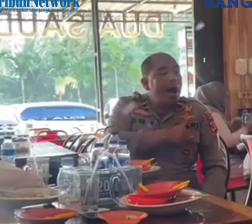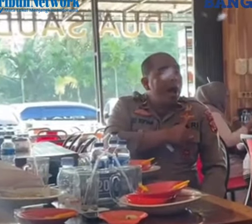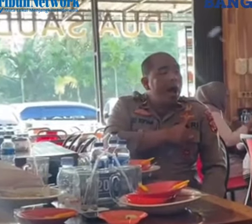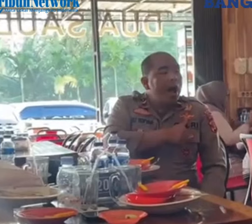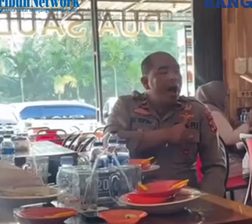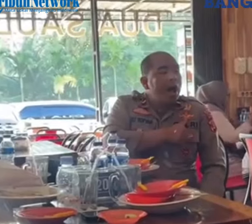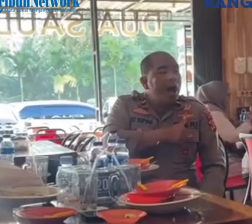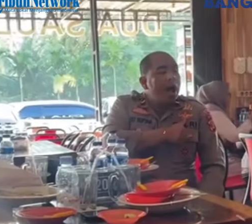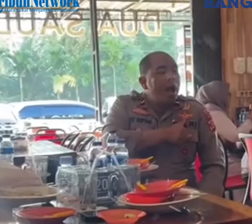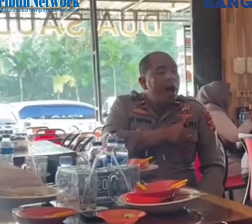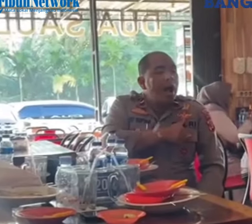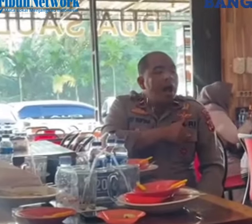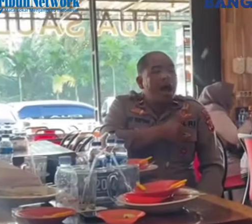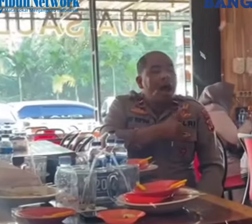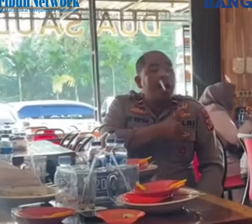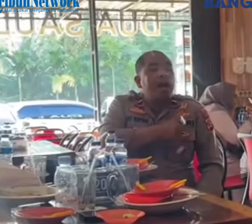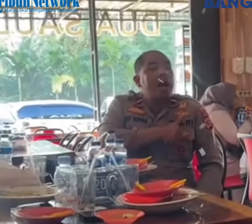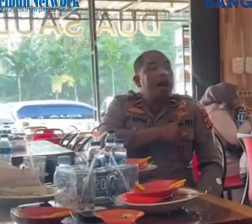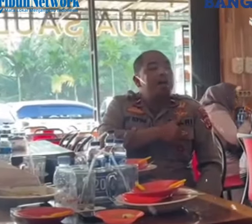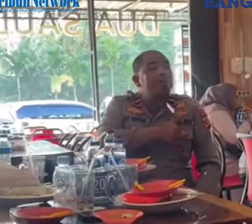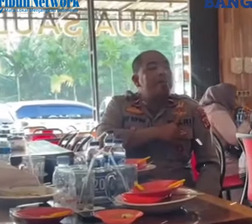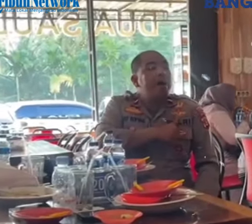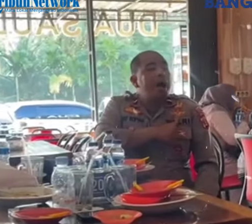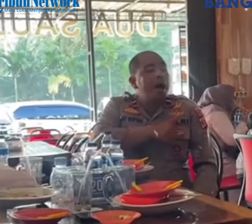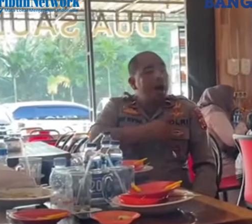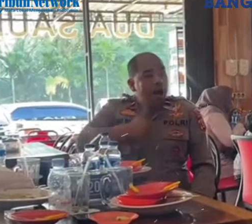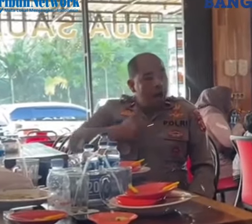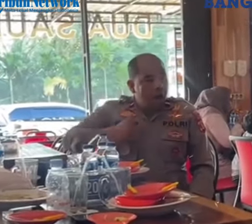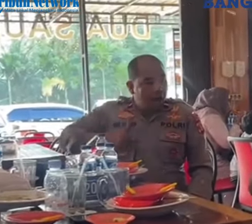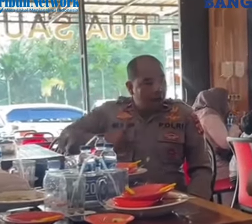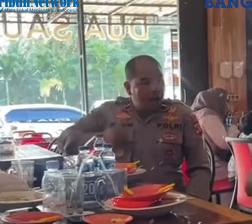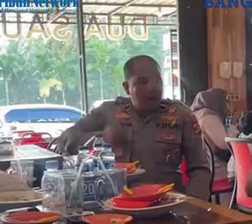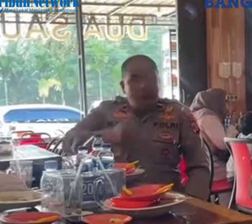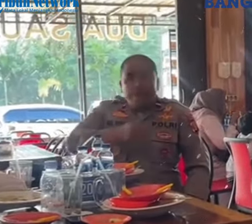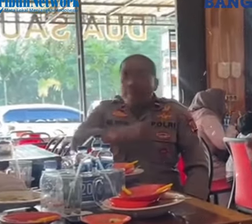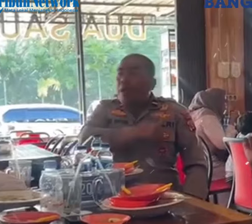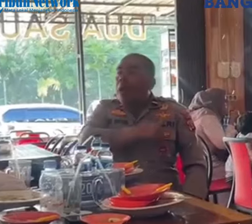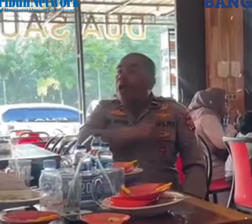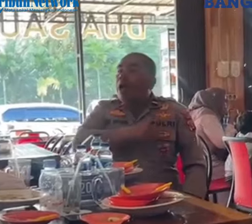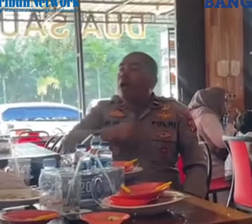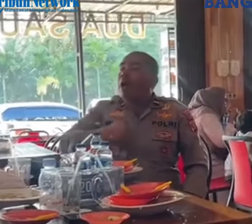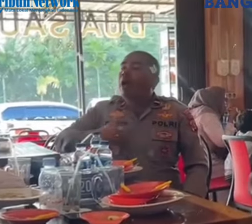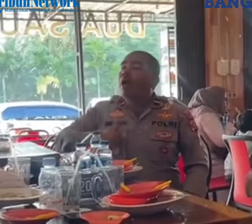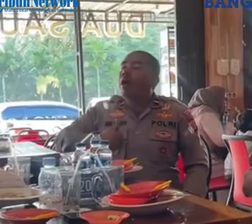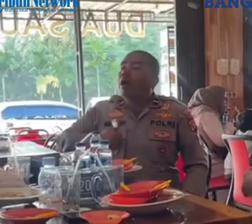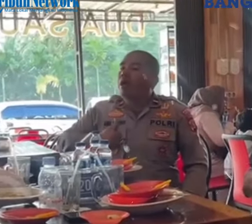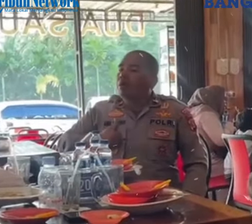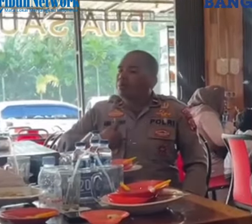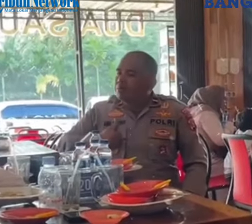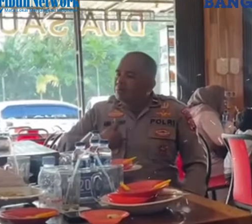Ketulusan sosok seorang Kapolsek terhadap penyandang tunarungu. Dalam video tersebut, Kapolsek dan penyandang tunarungu saling berbicara